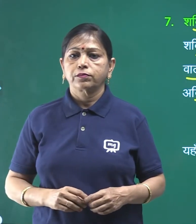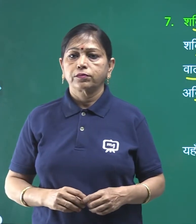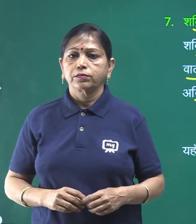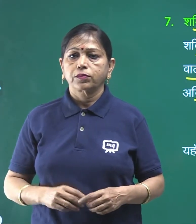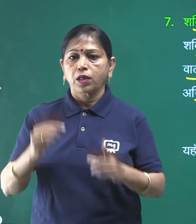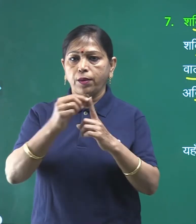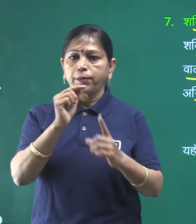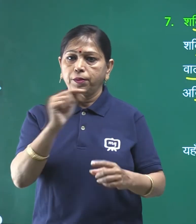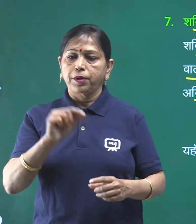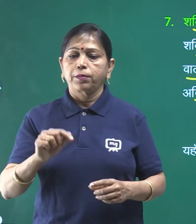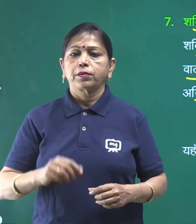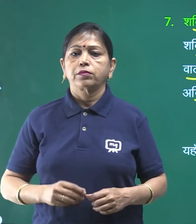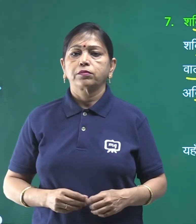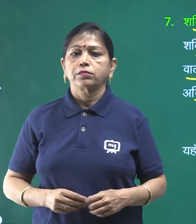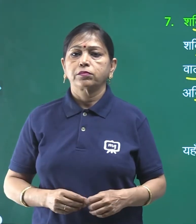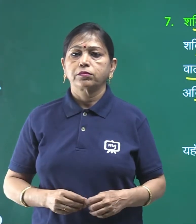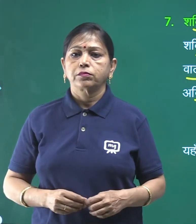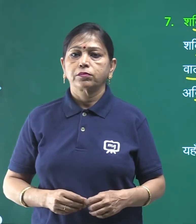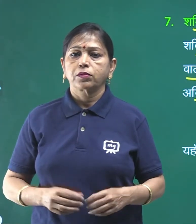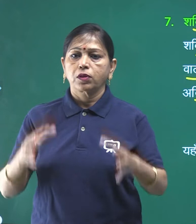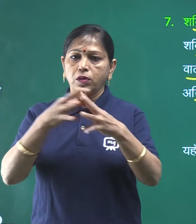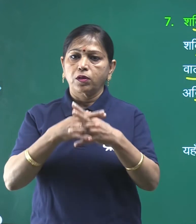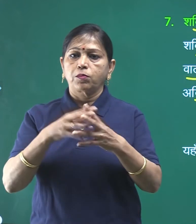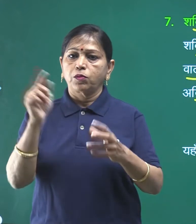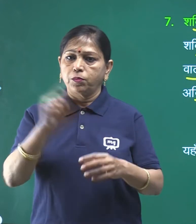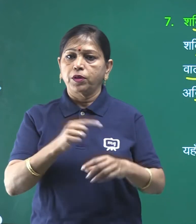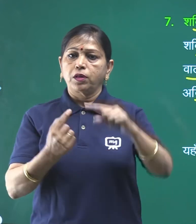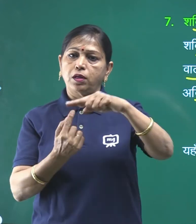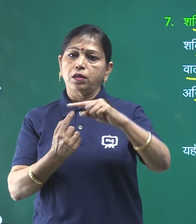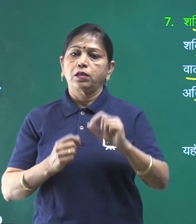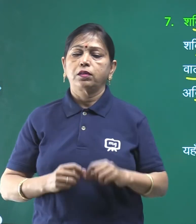P बराबर W/T।